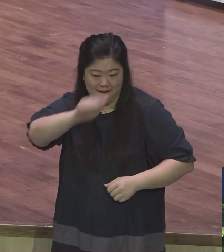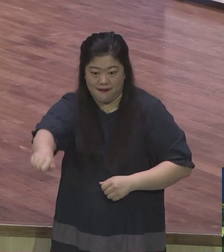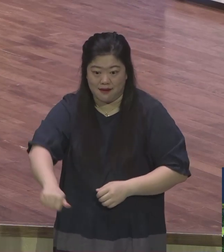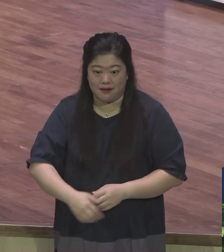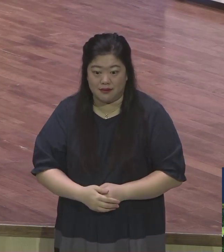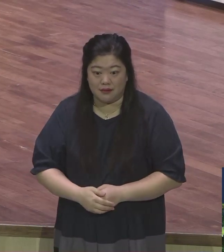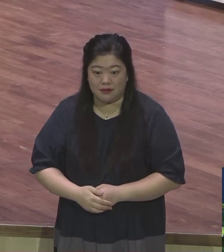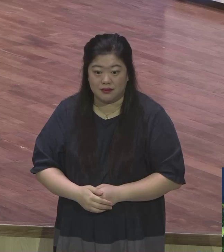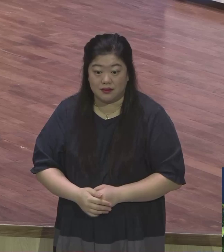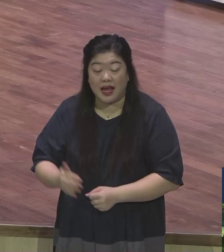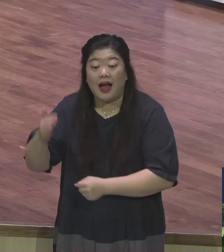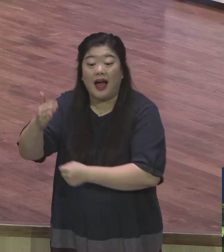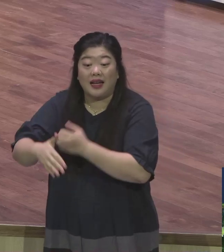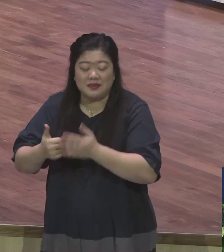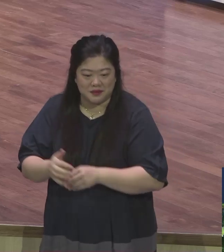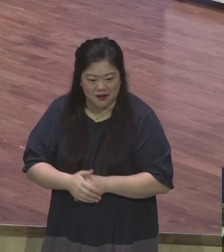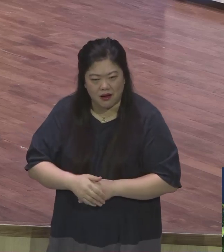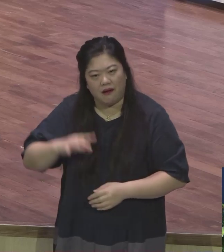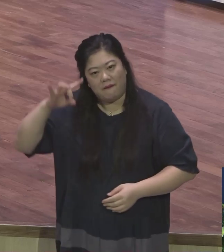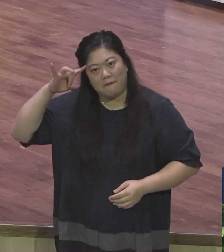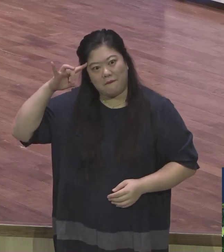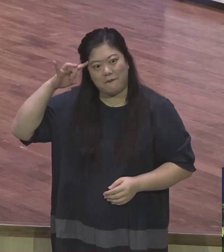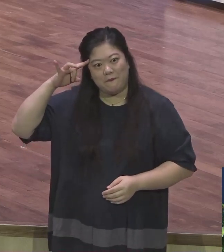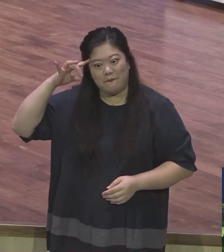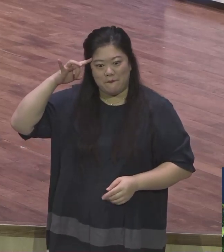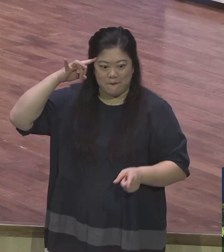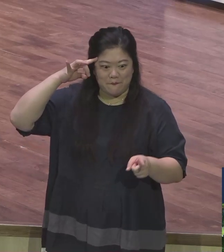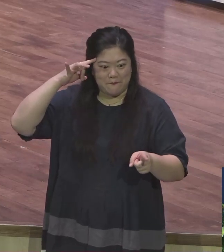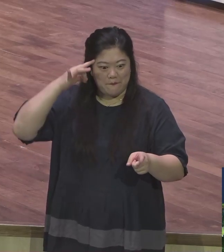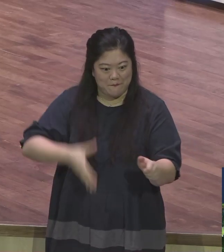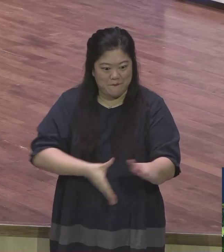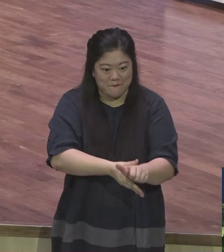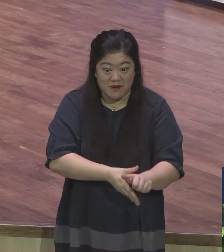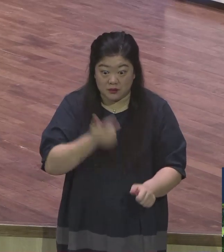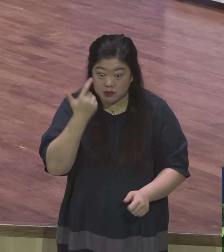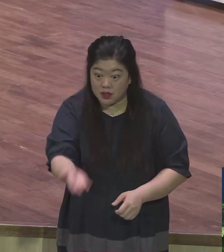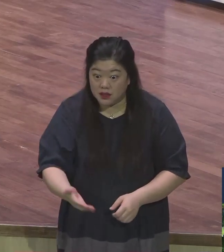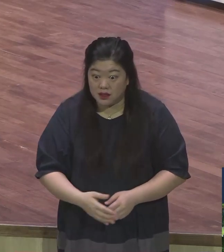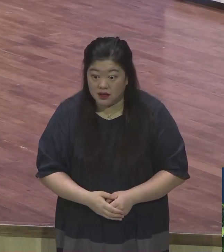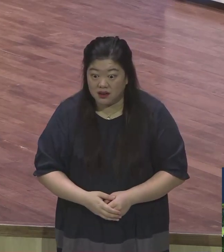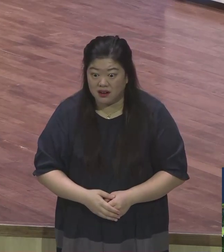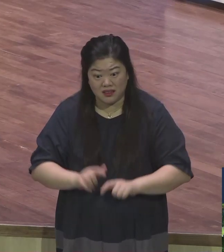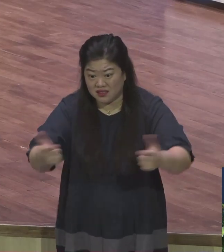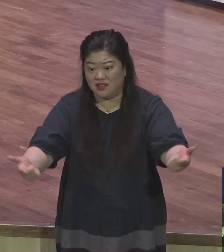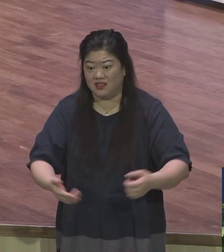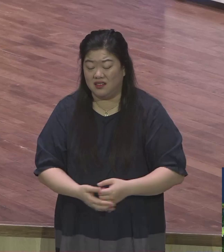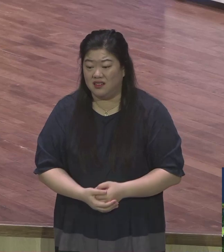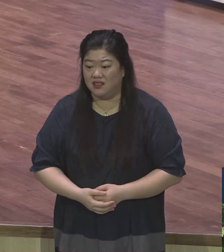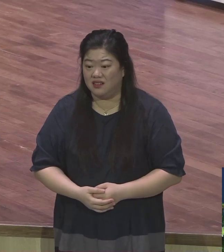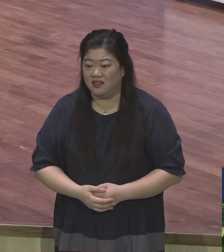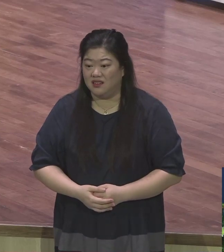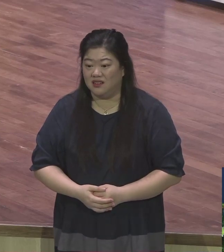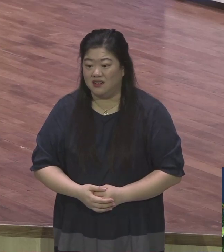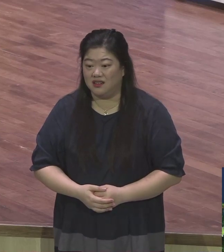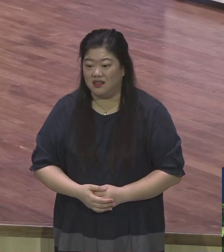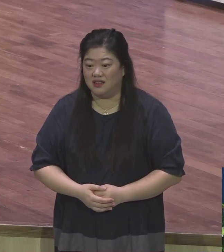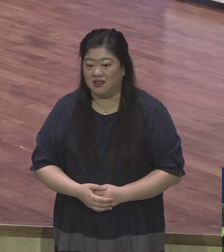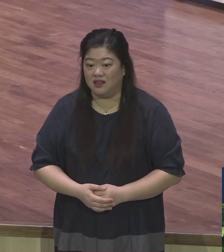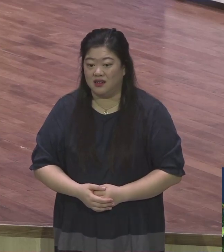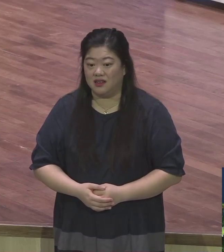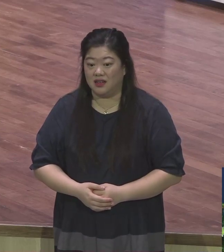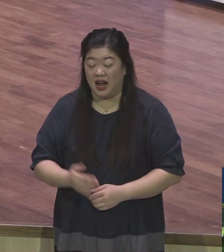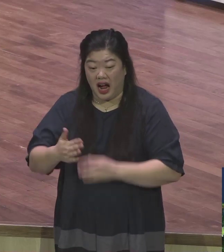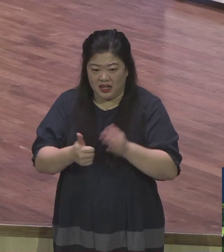고생식 입니까? 하나님 무슨 여러분 요한 칼빈이라고 무슨 질병을 죽어 고생식 입니까? 그런 거 없어요.